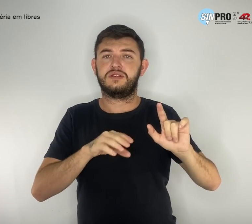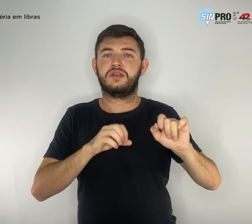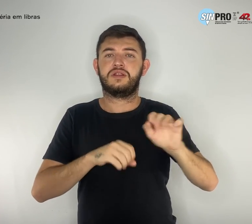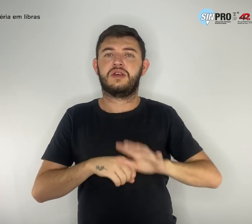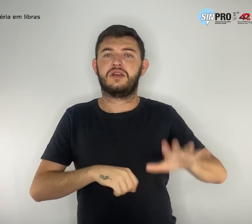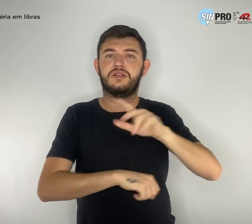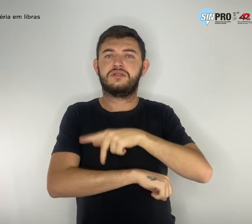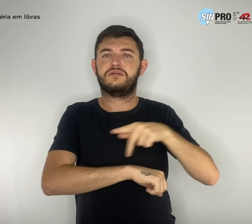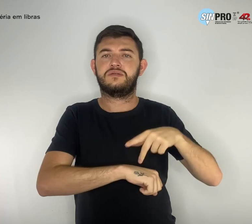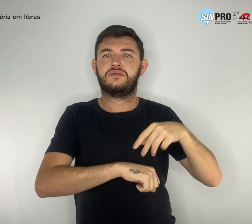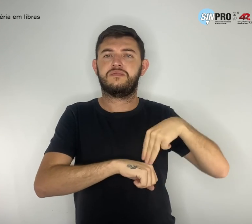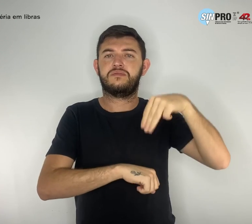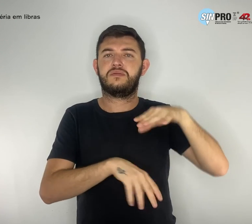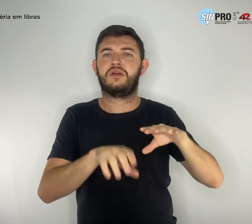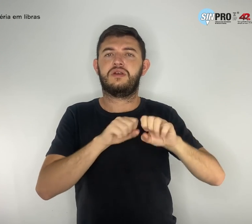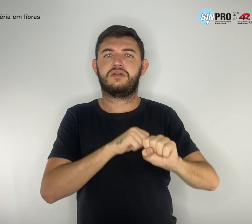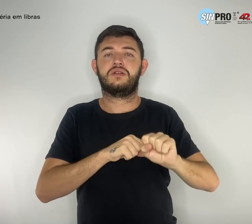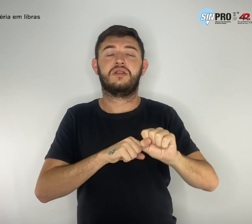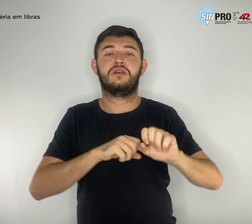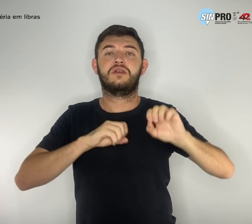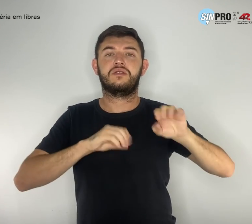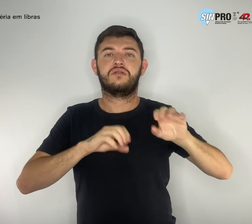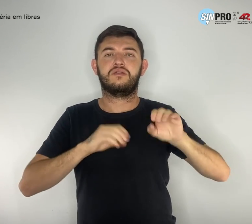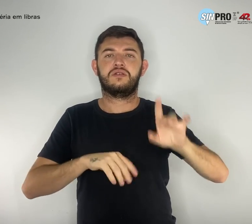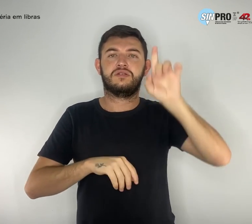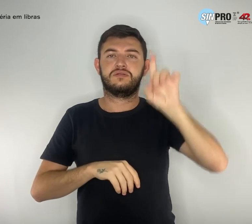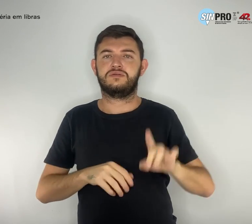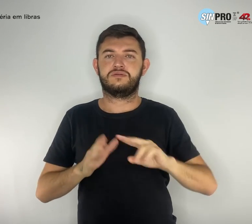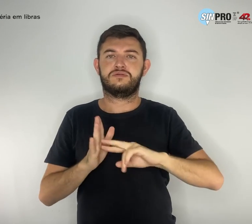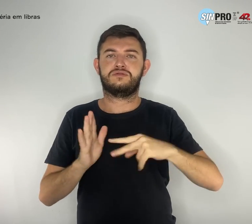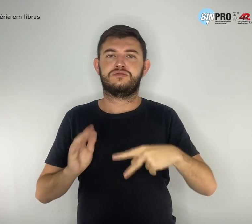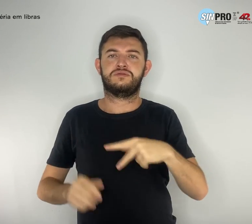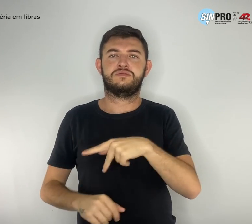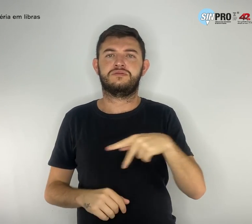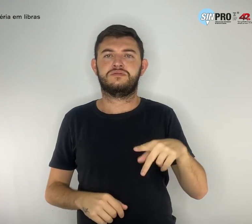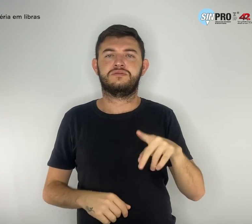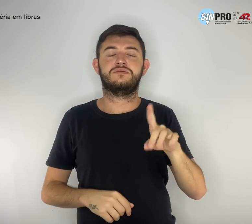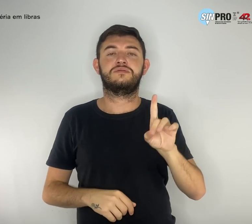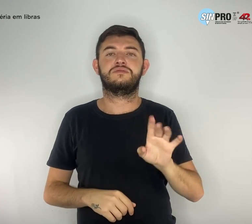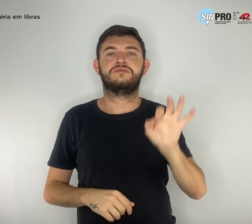Educação e diretor do Sindicato dos Professores no Distrito Federal.